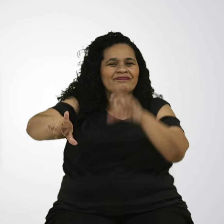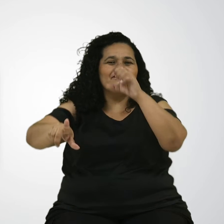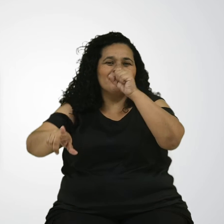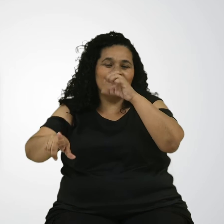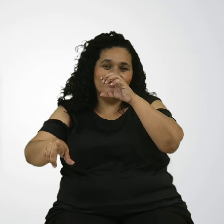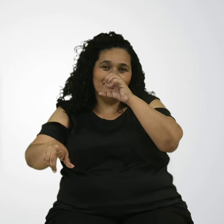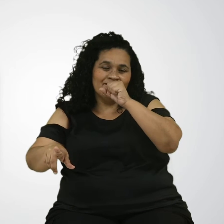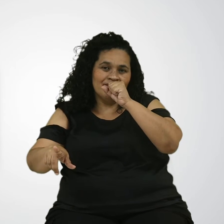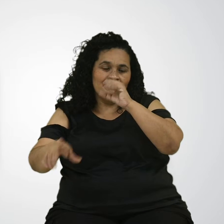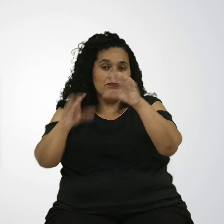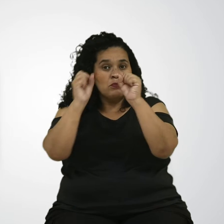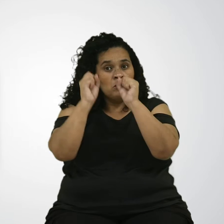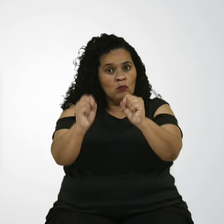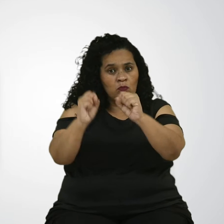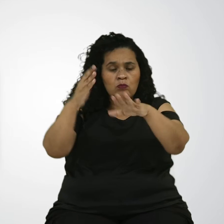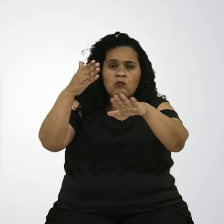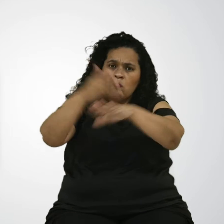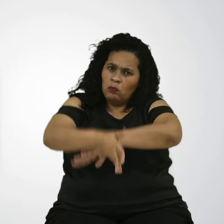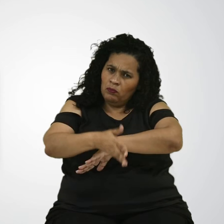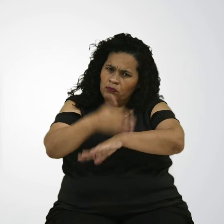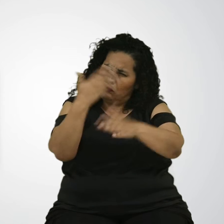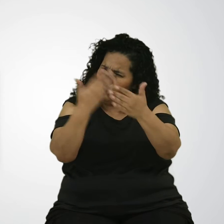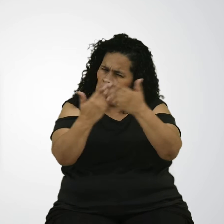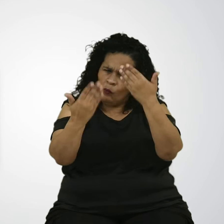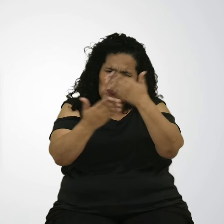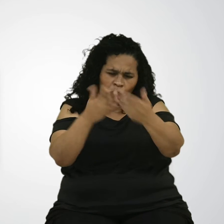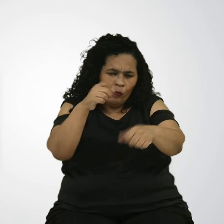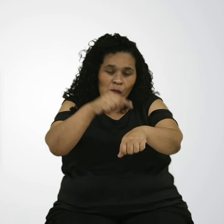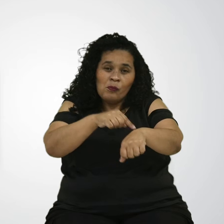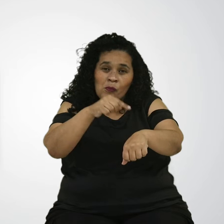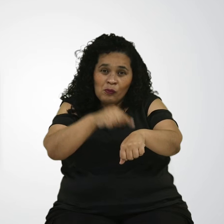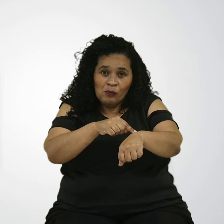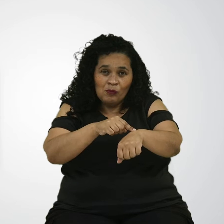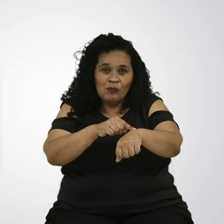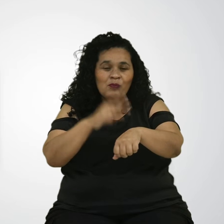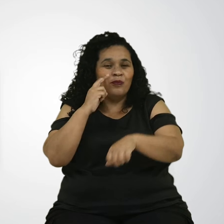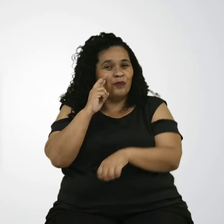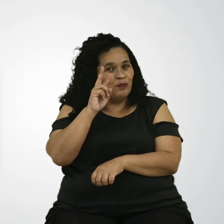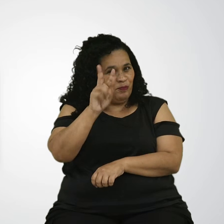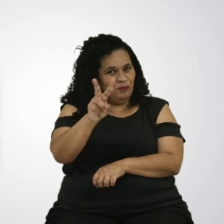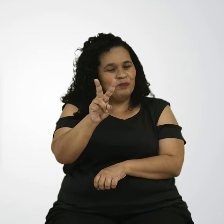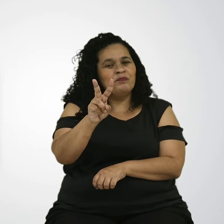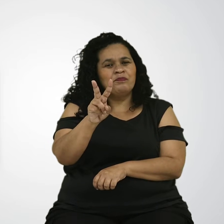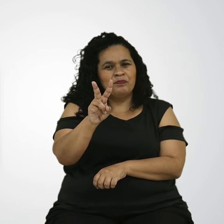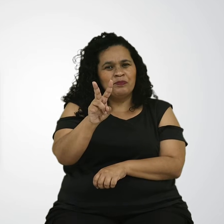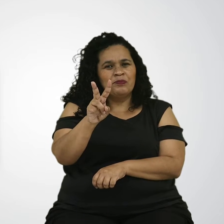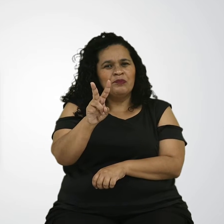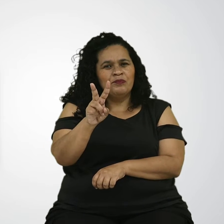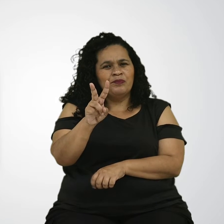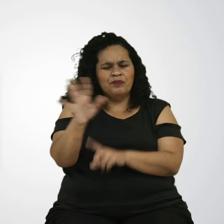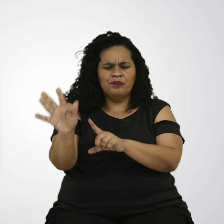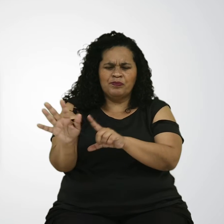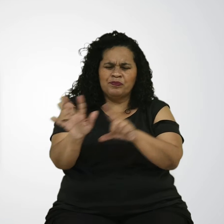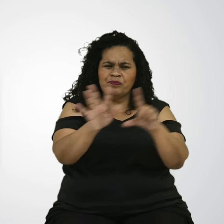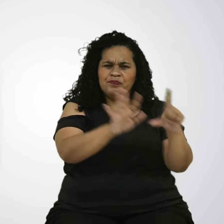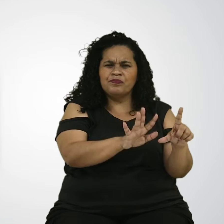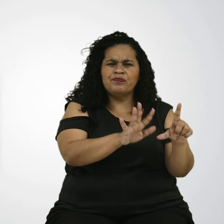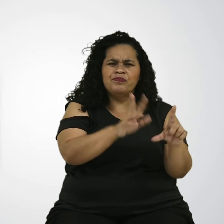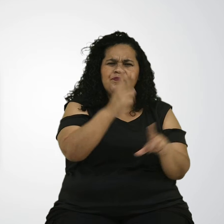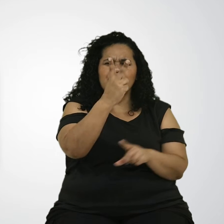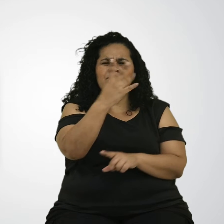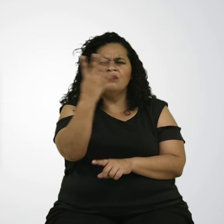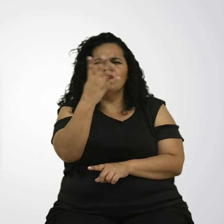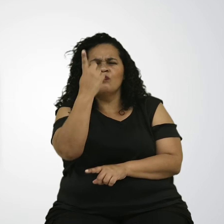para que você possa assistir e compartilhar com alguém durante toda a semana, 24 horas